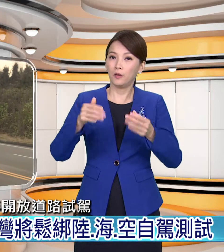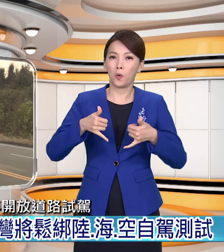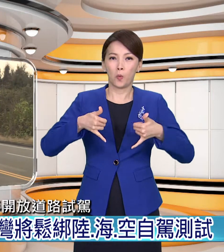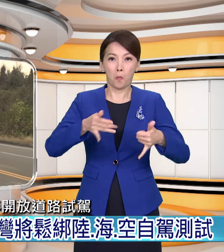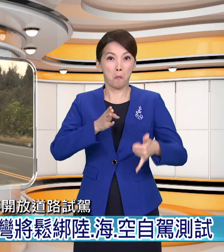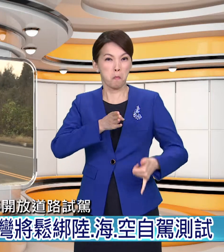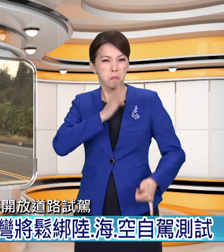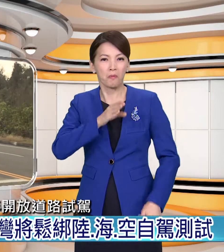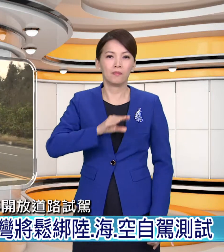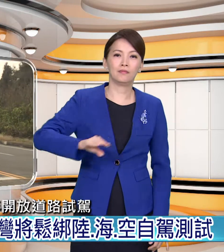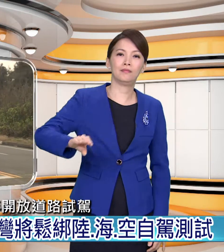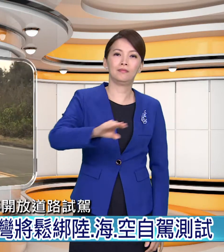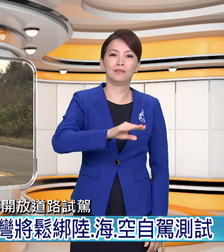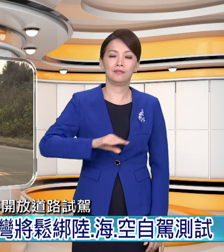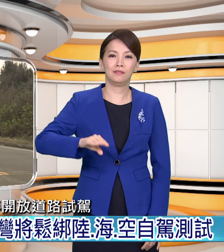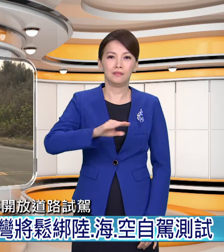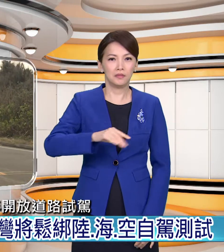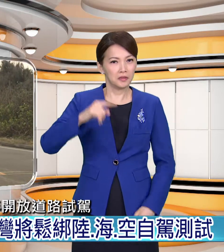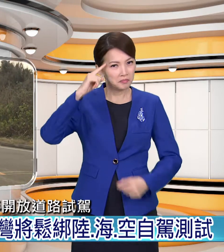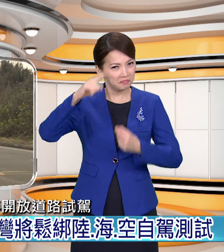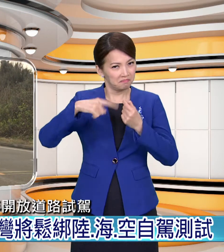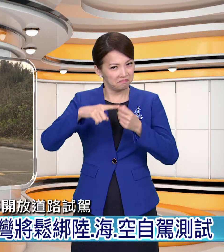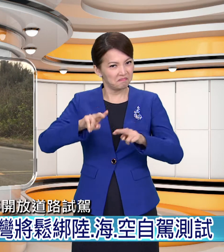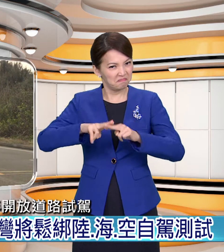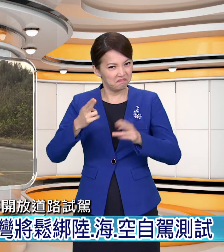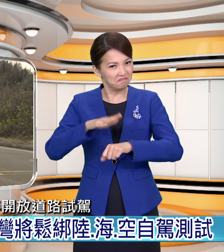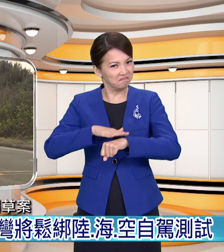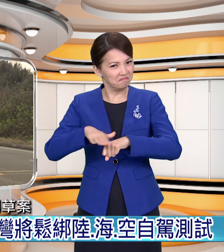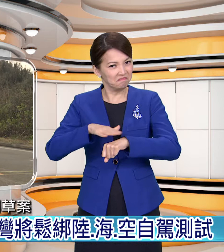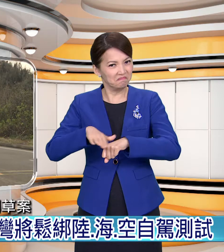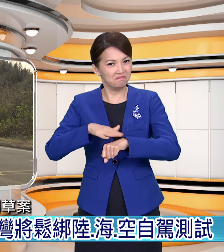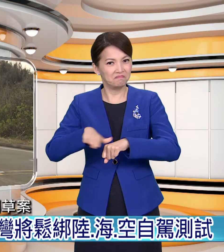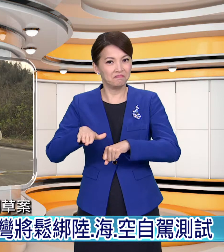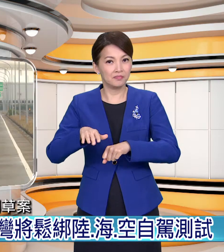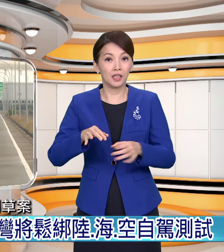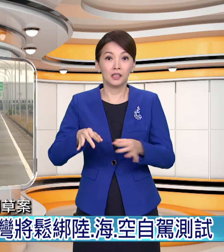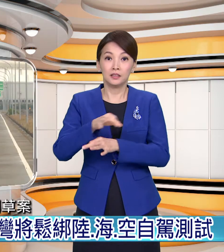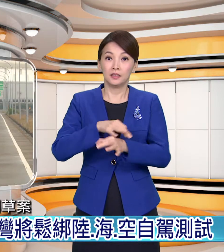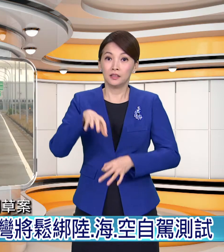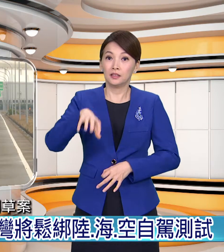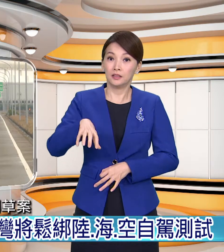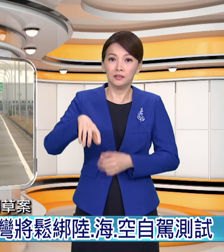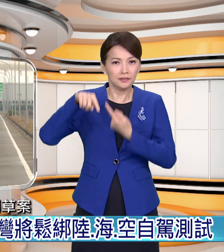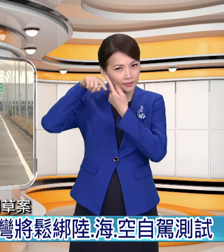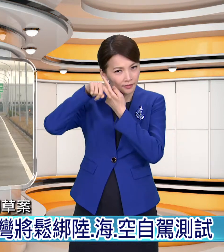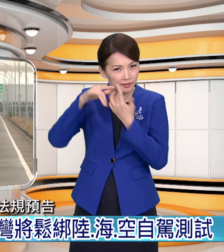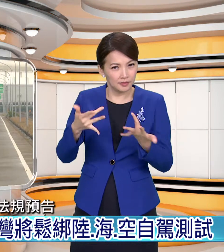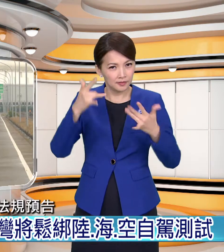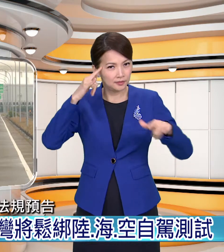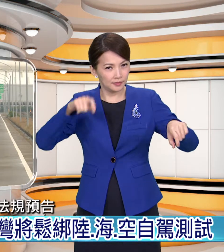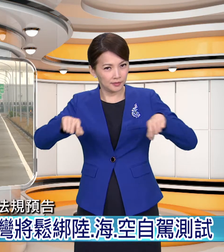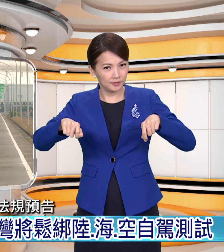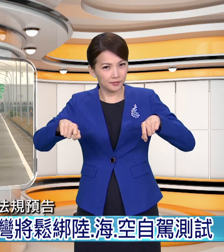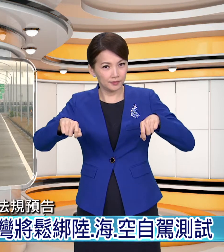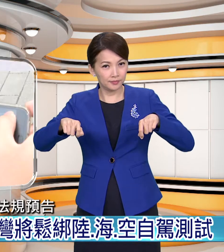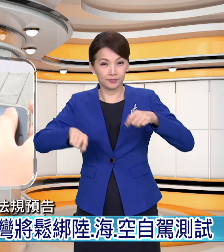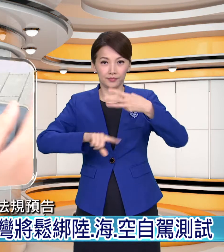无人车最快明年开放道路试驾，经济部研拟相关草案已经在三月底完